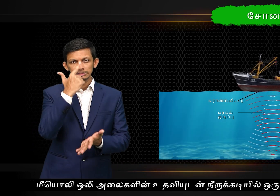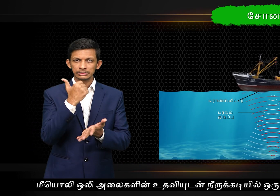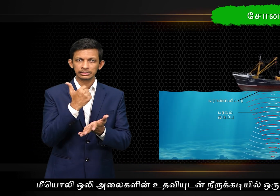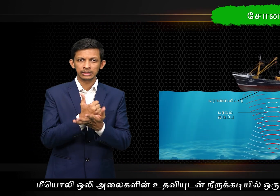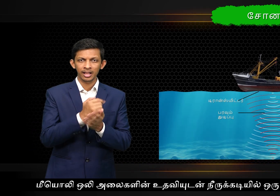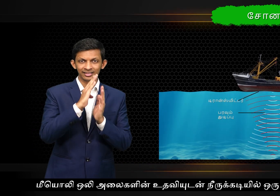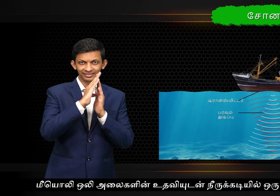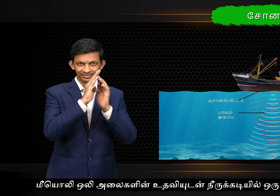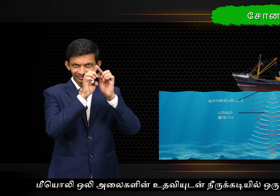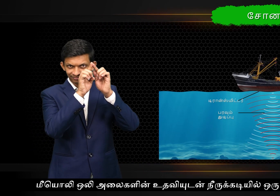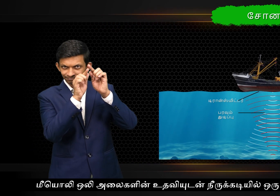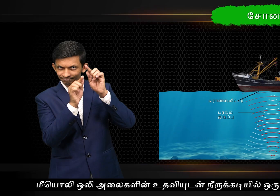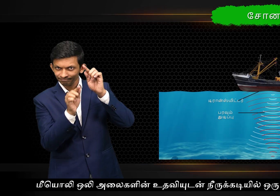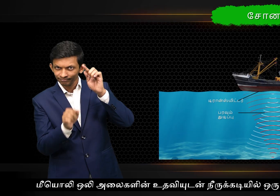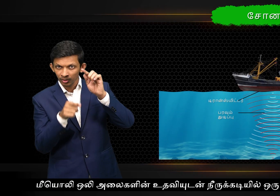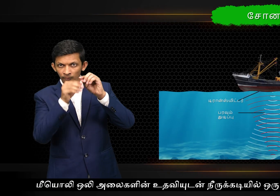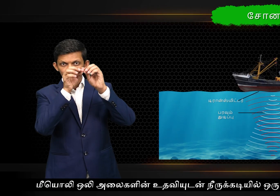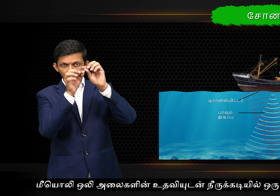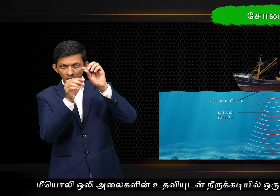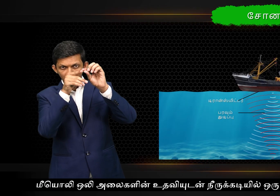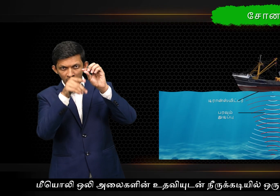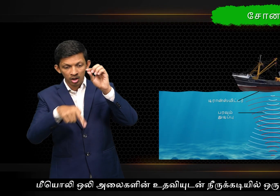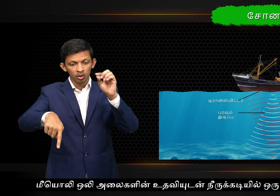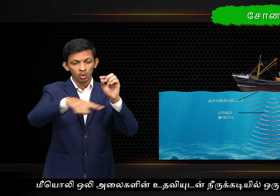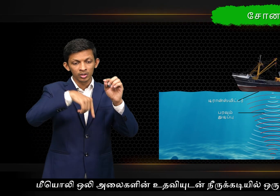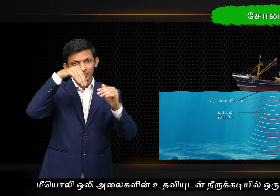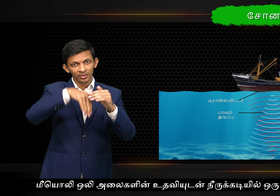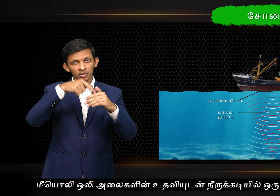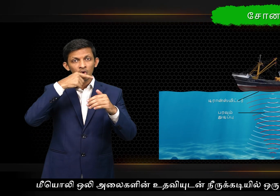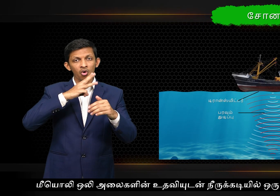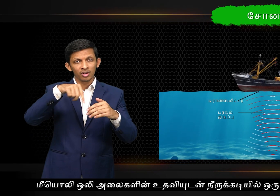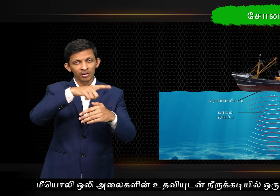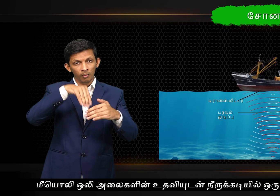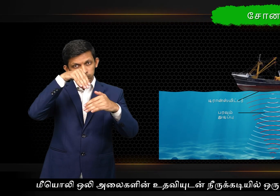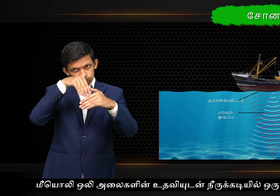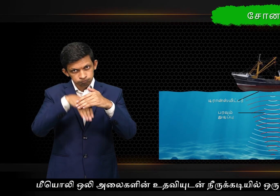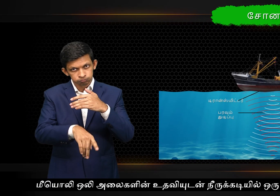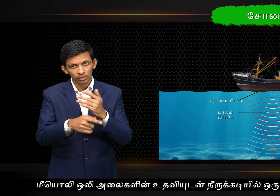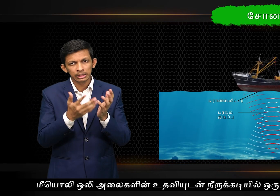மீயொலி ஒலி அலைகளின் உதவியுடன் நீருக்கடியில் ஒரு பொருளின் திசை,